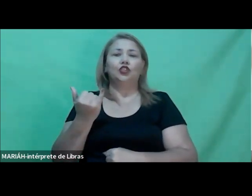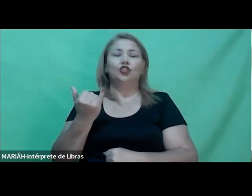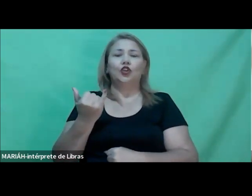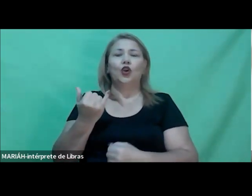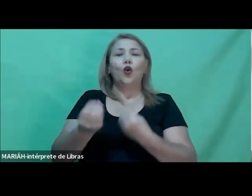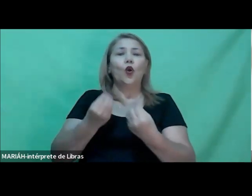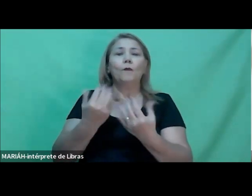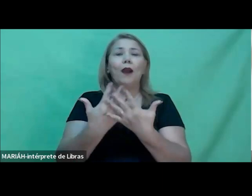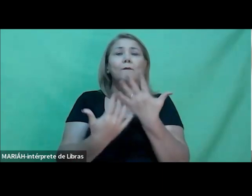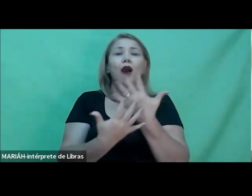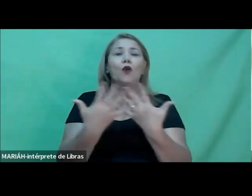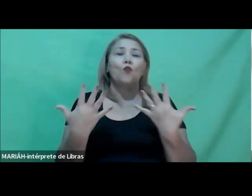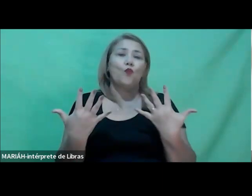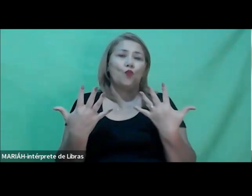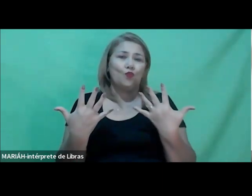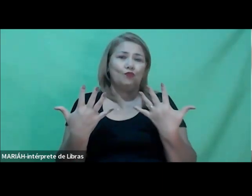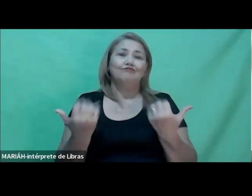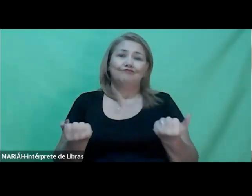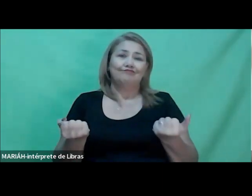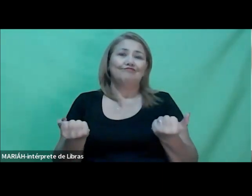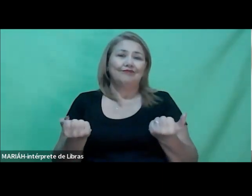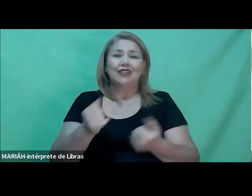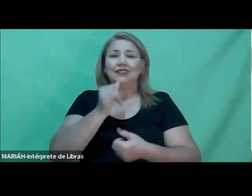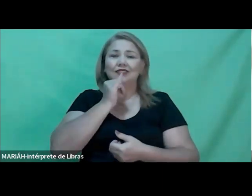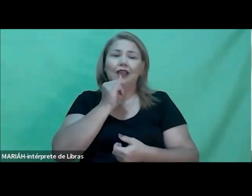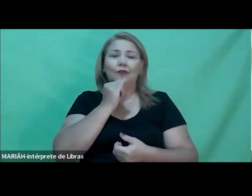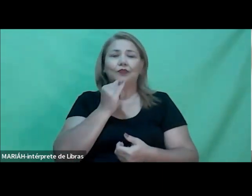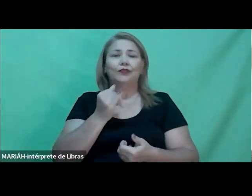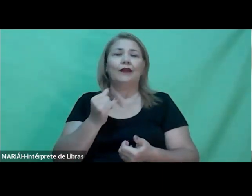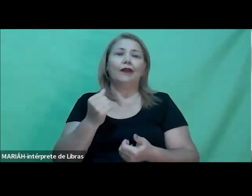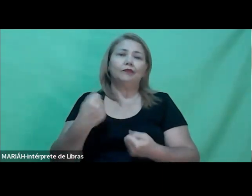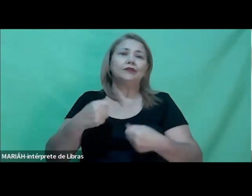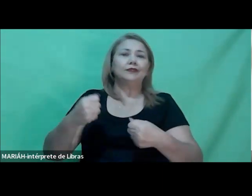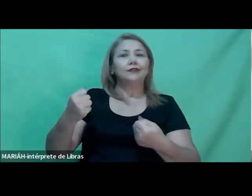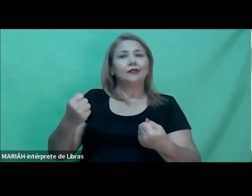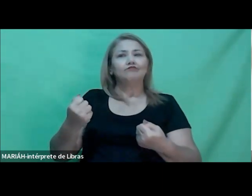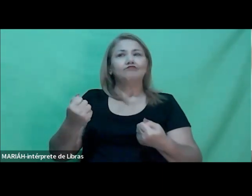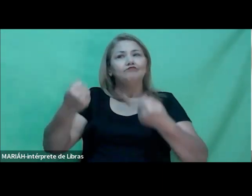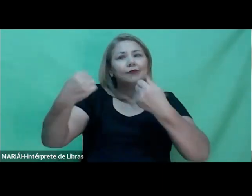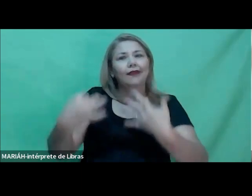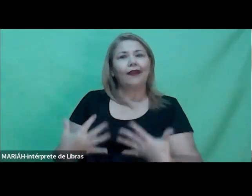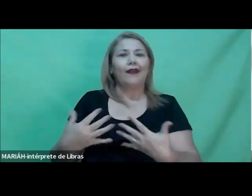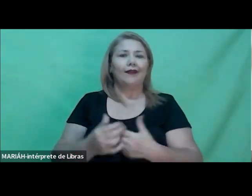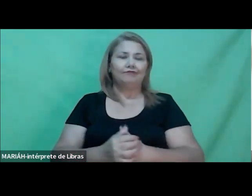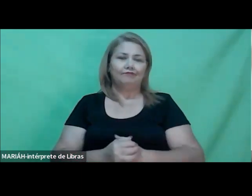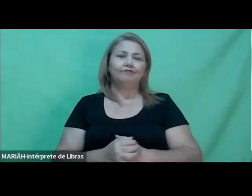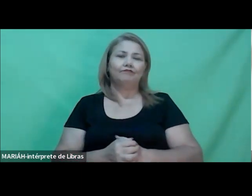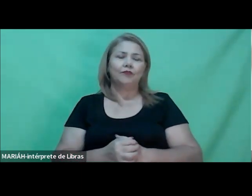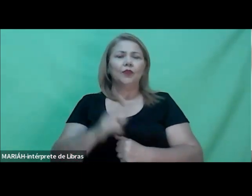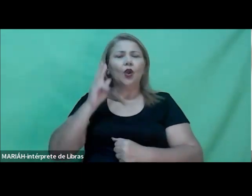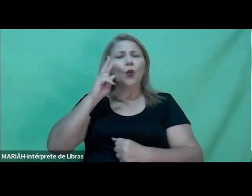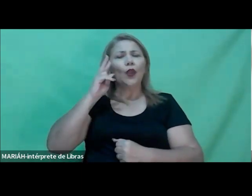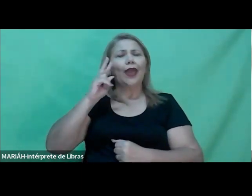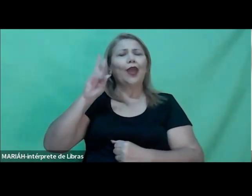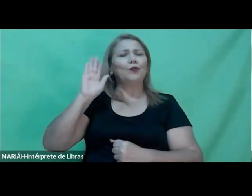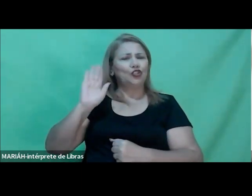Sí en esto se gana habilidad con el tiempo yo recuerdo una oportunidad en